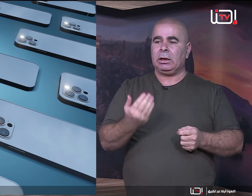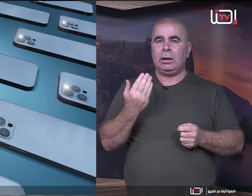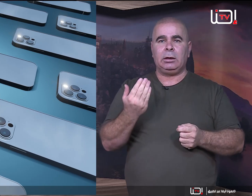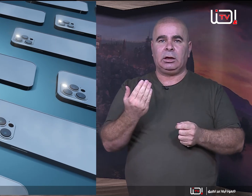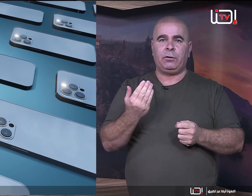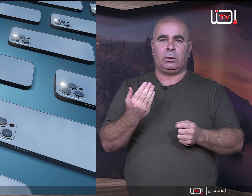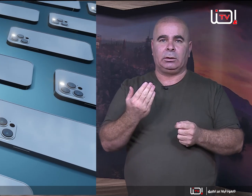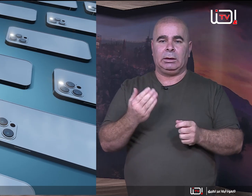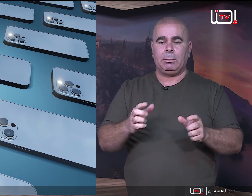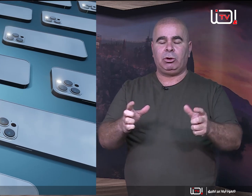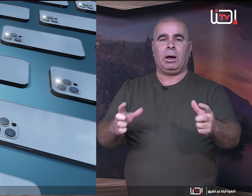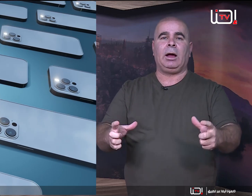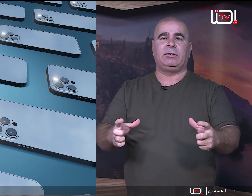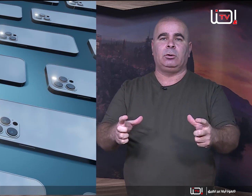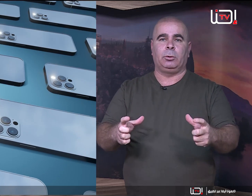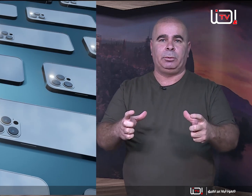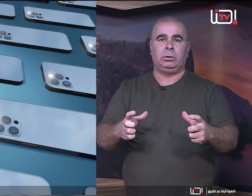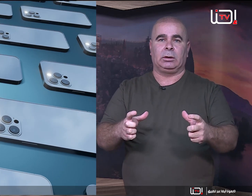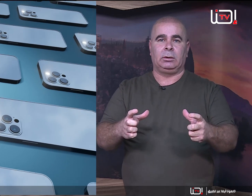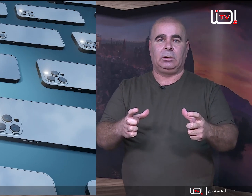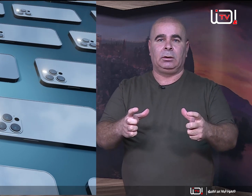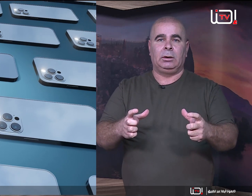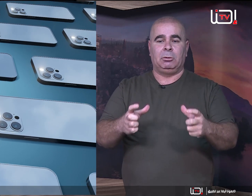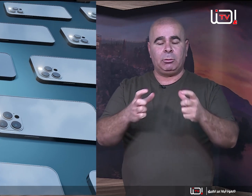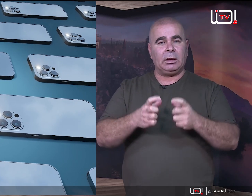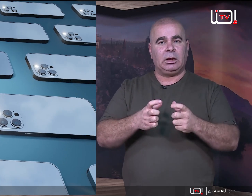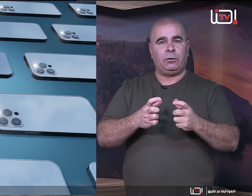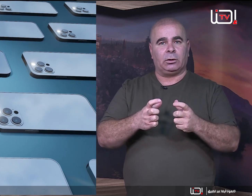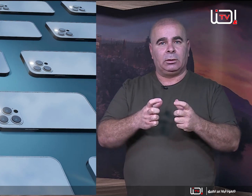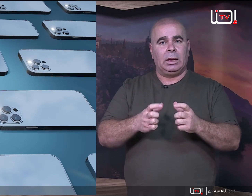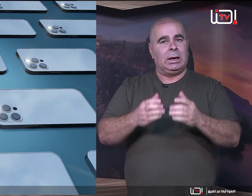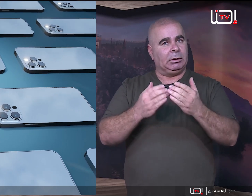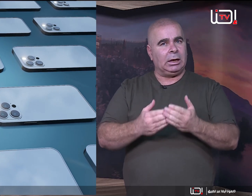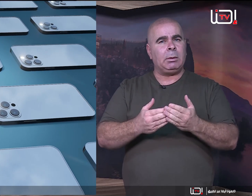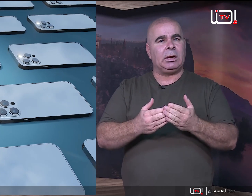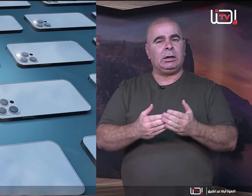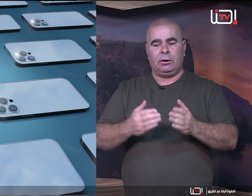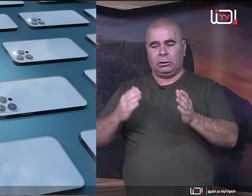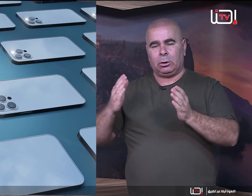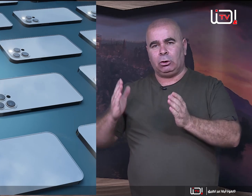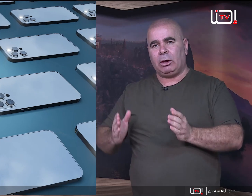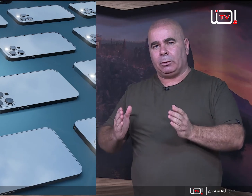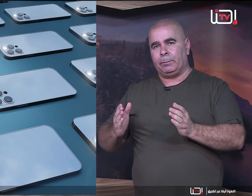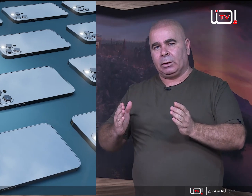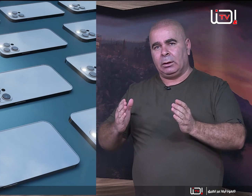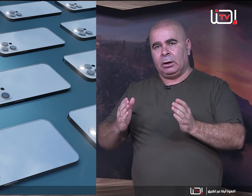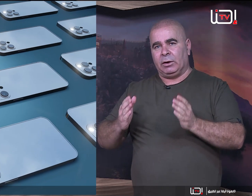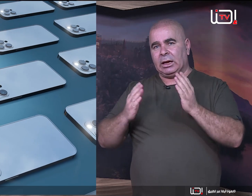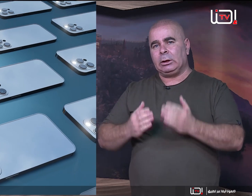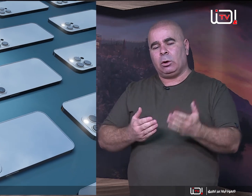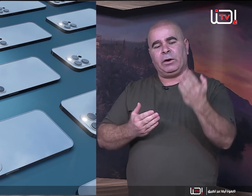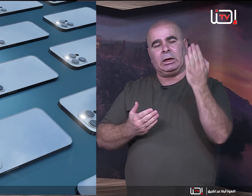بيعلمها من خلال التليفون يعني ما بيجيب معه حاسوب كمبيوتر بيجيب معه التليفون لما ب يعلمها خل التليفون بها تقعد جنبه